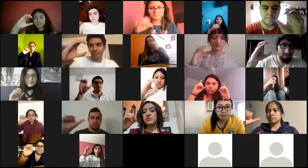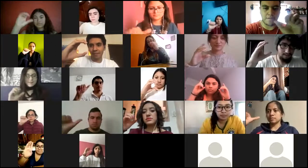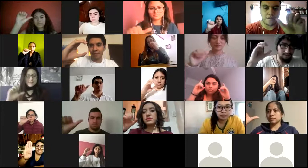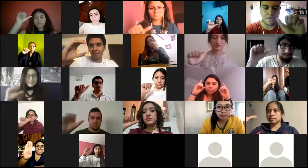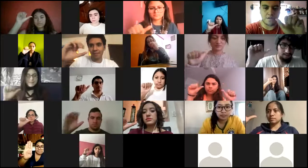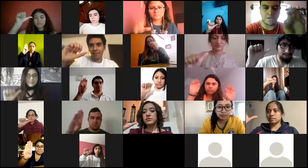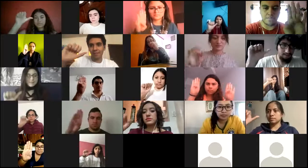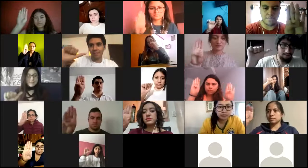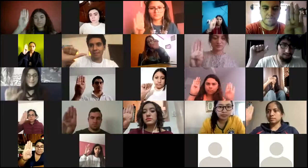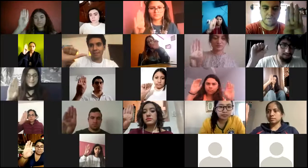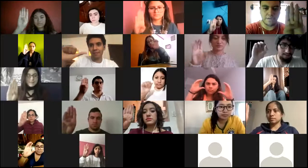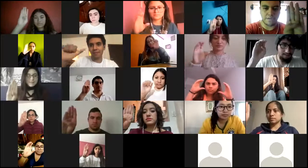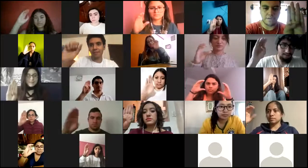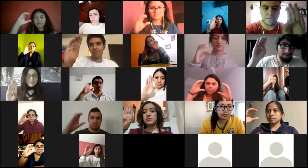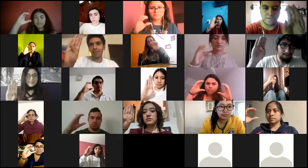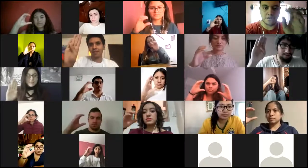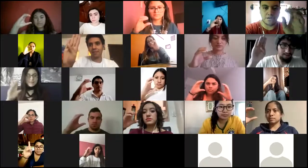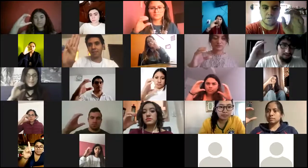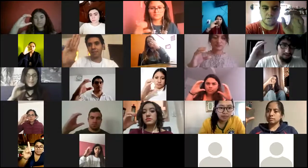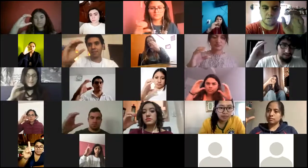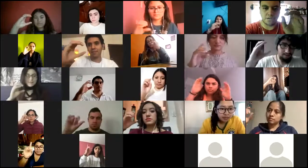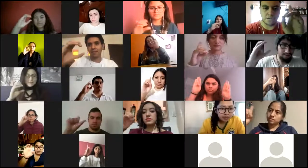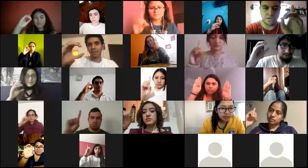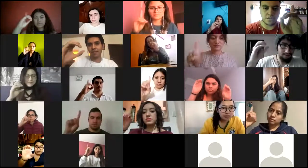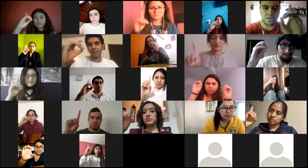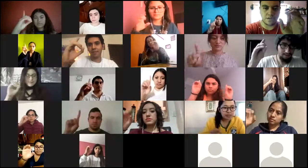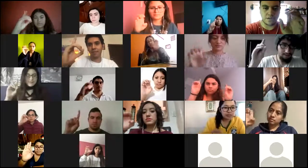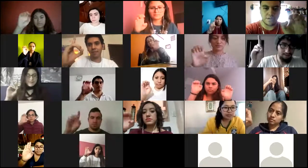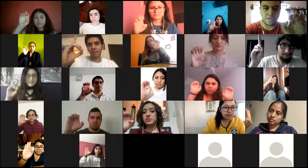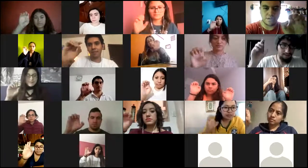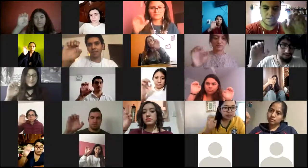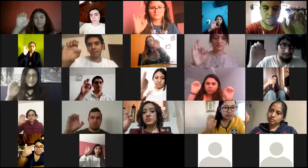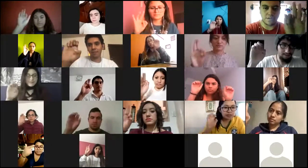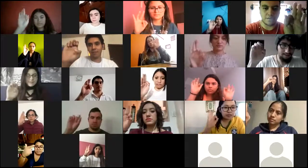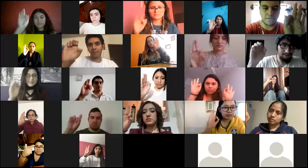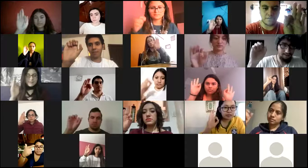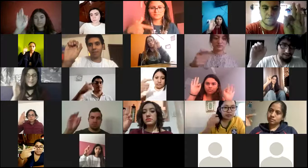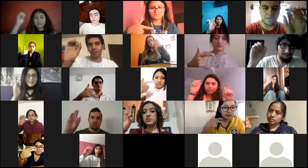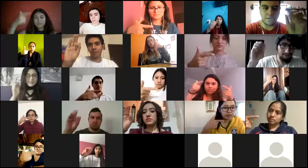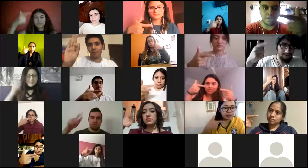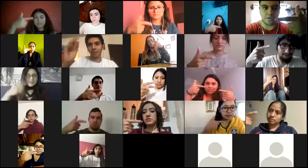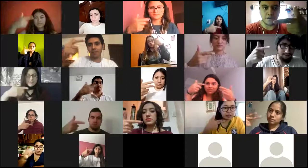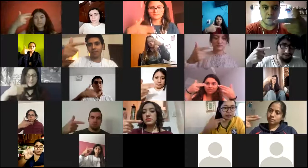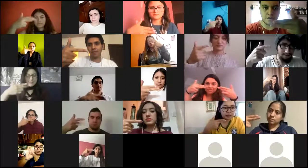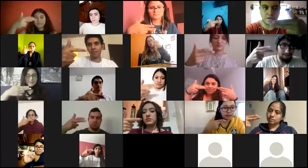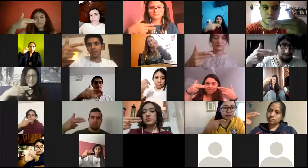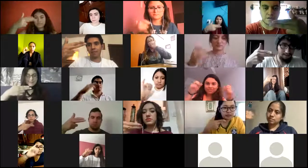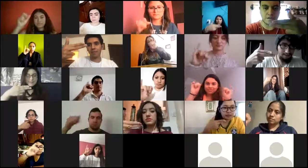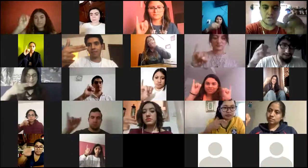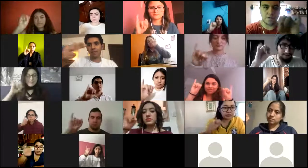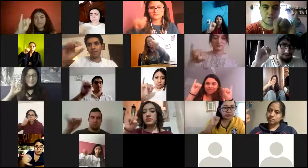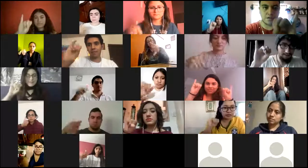Más rápido. A, B, C, D, E, F, G.